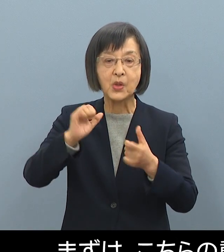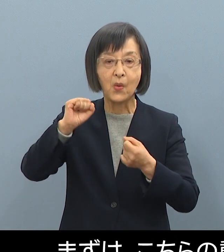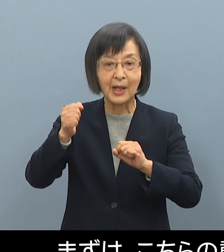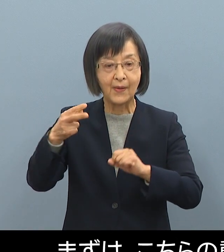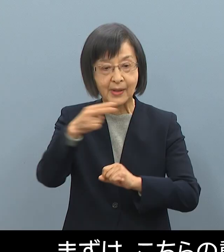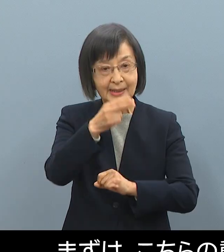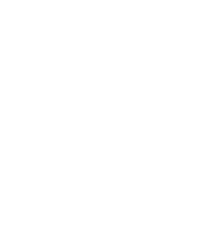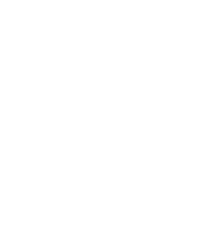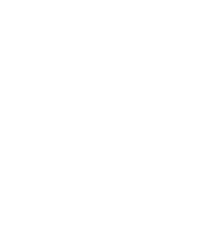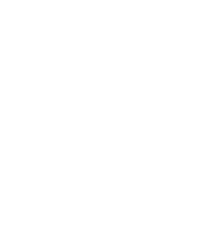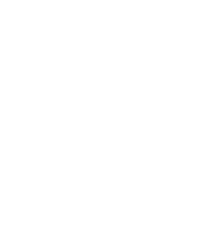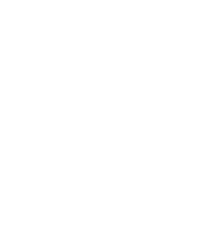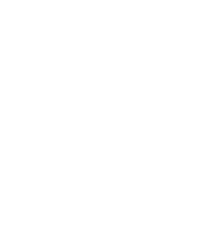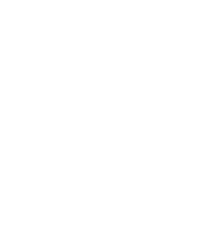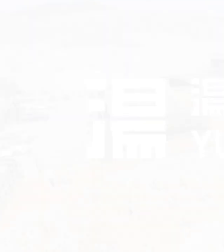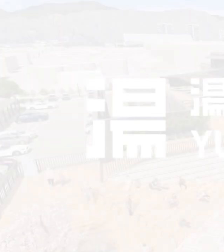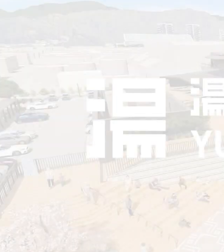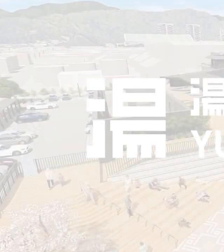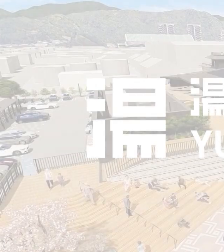と思います。